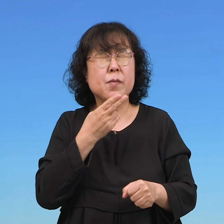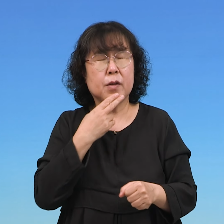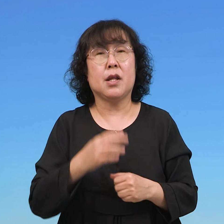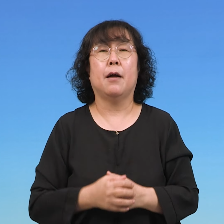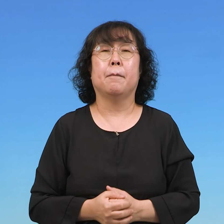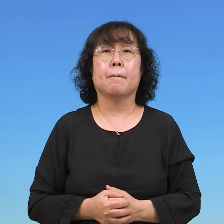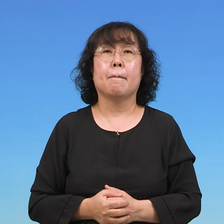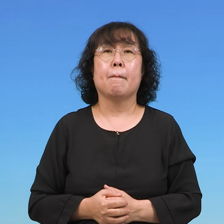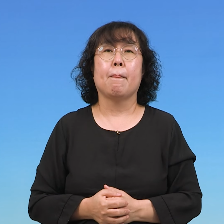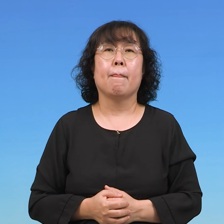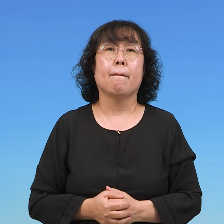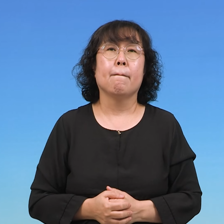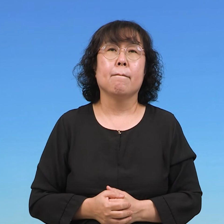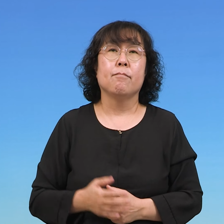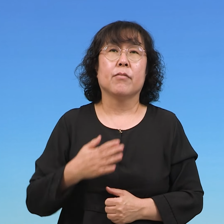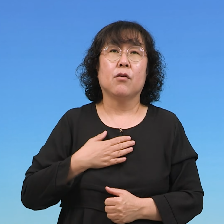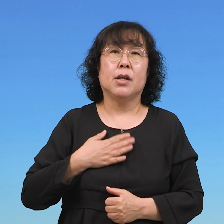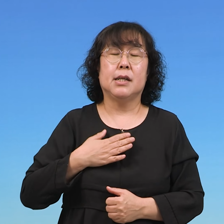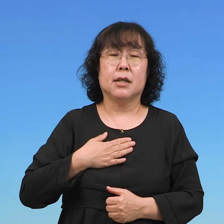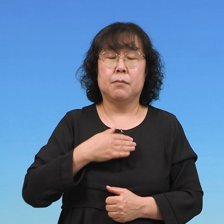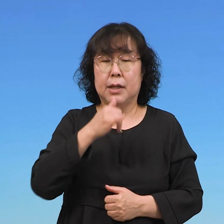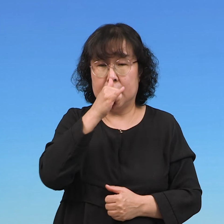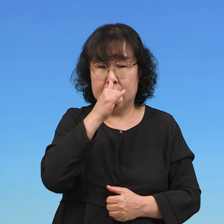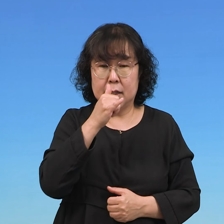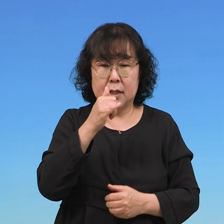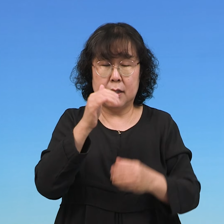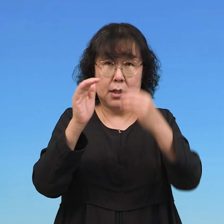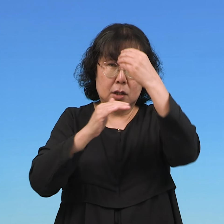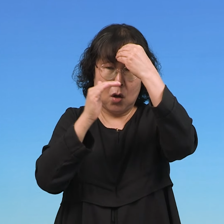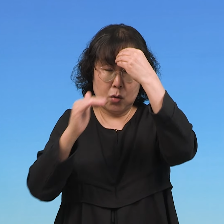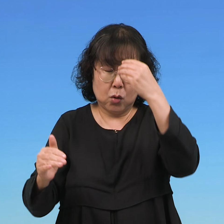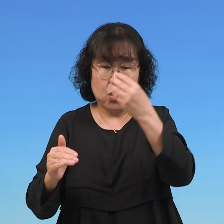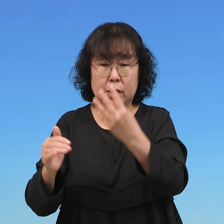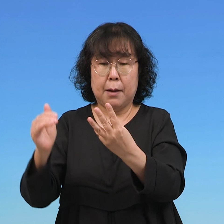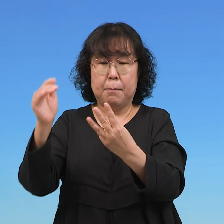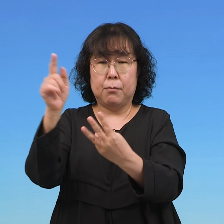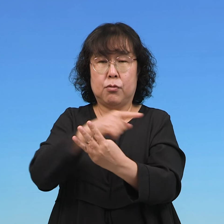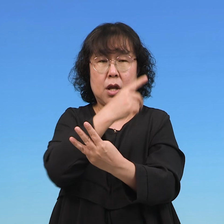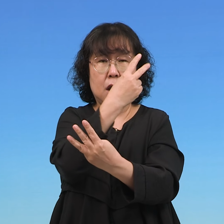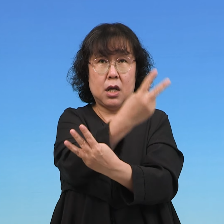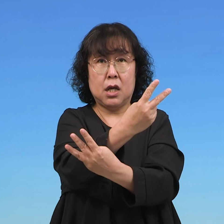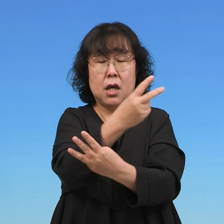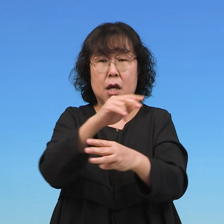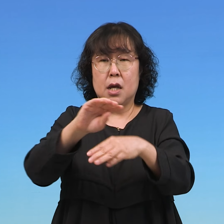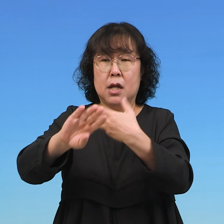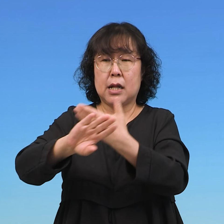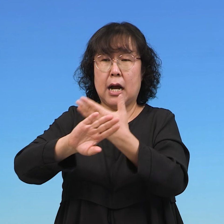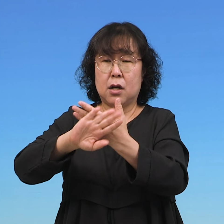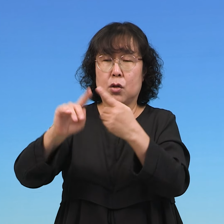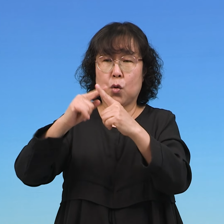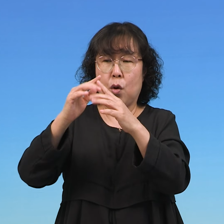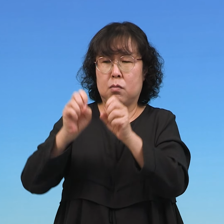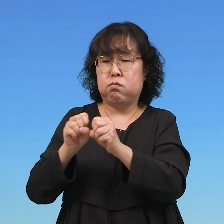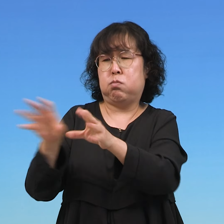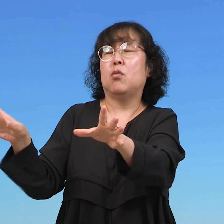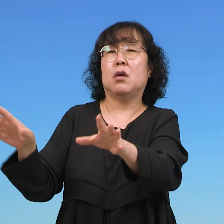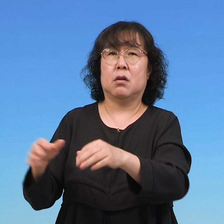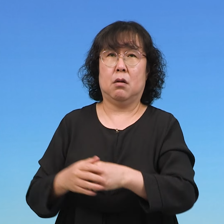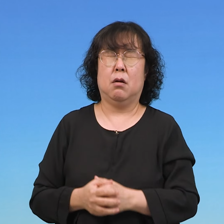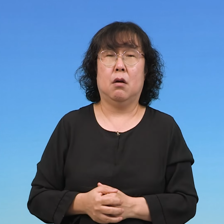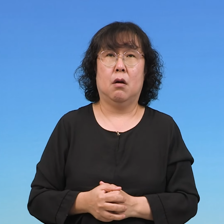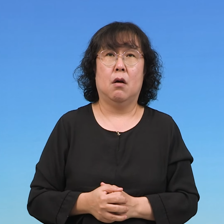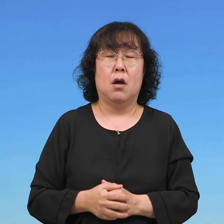우리 교회는요, 있는 성도들도 지금 3분의 2 다른 교회로 다 안내해 드렸습니다.